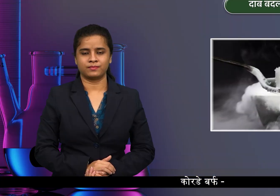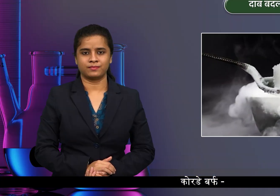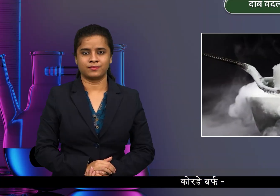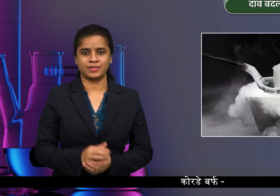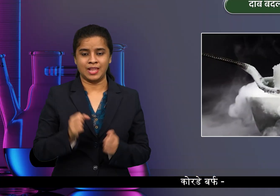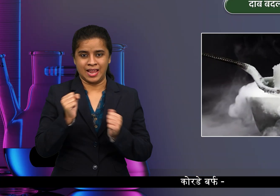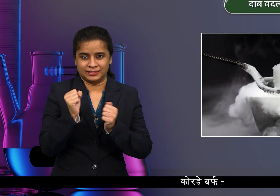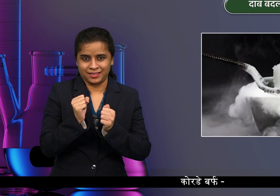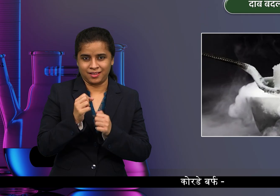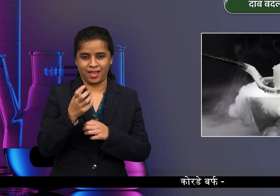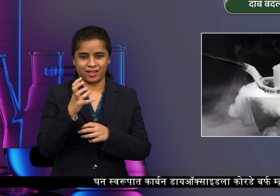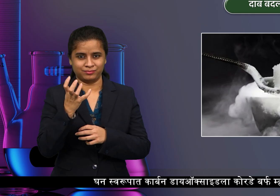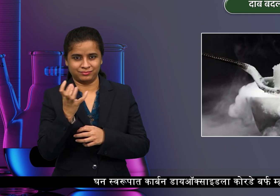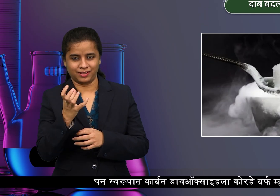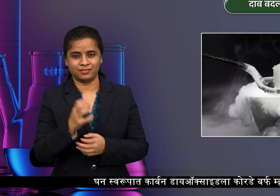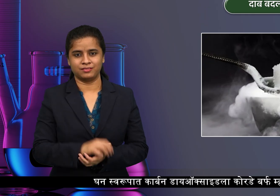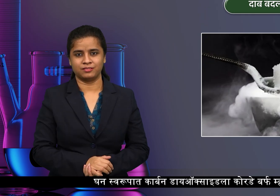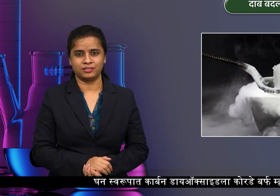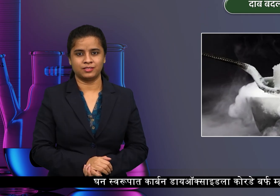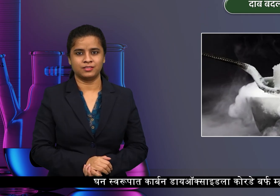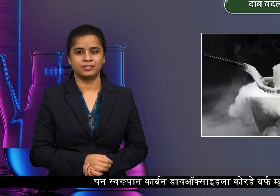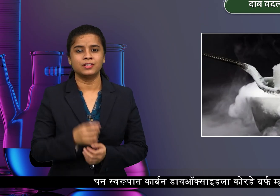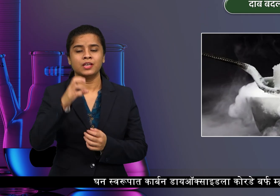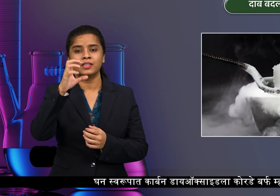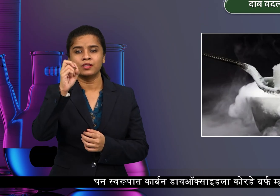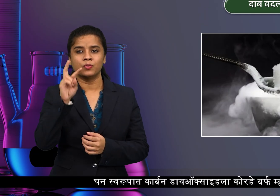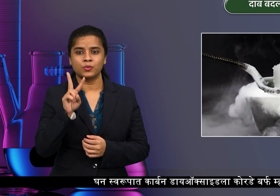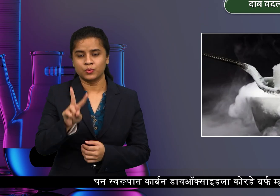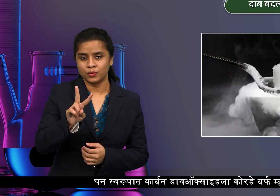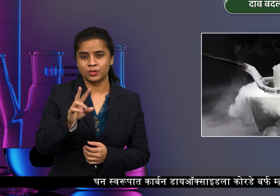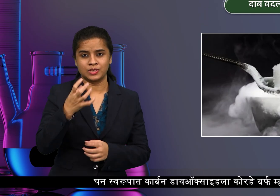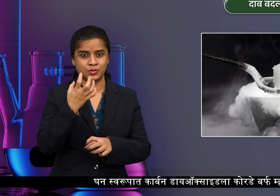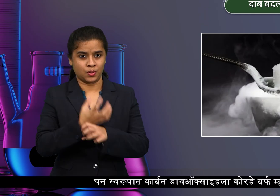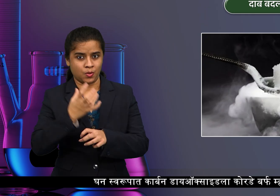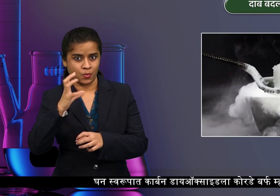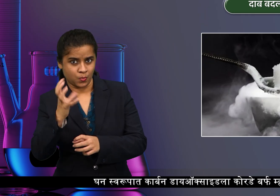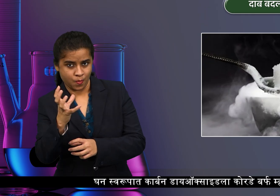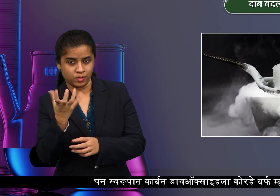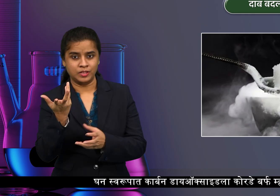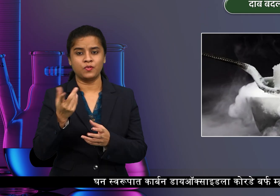कोरडे बर्फ धनस्वरूपात कार्बन डायऑक्साईडला कोरडे बर्फ म्हणतात.